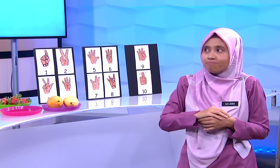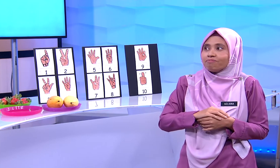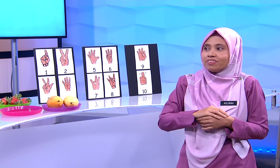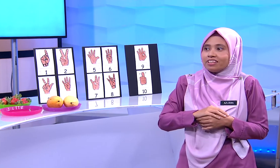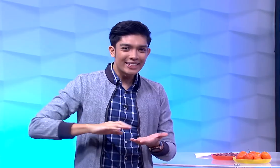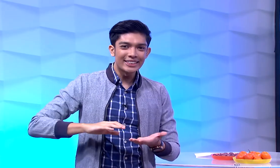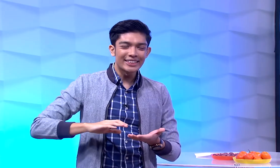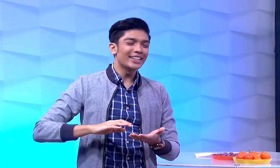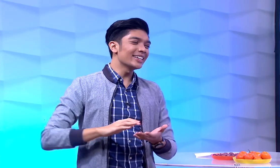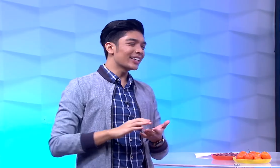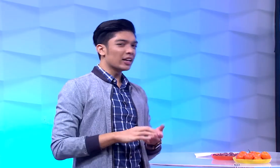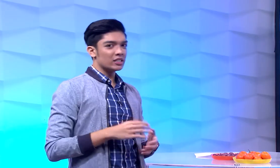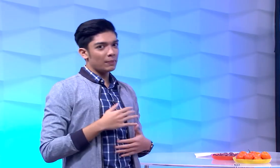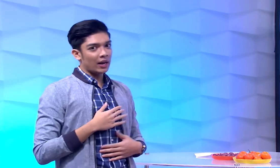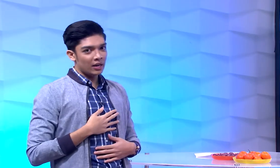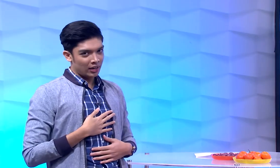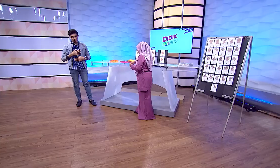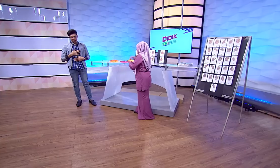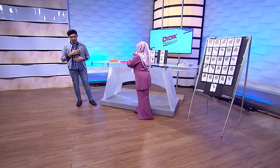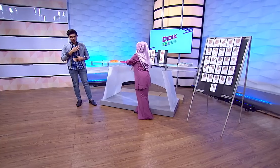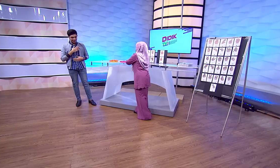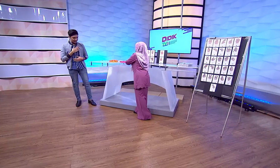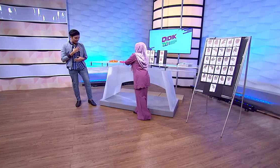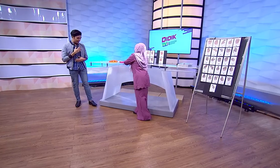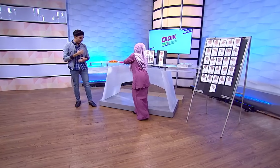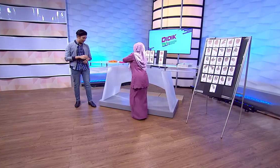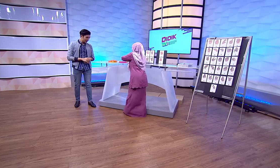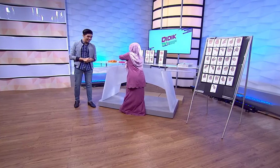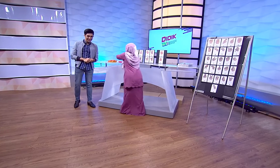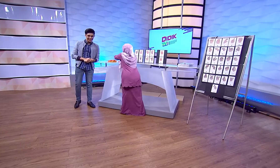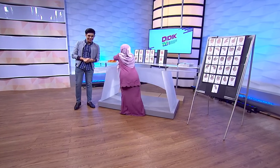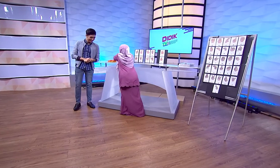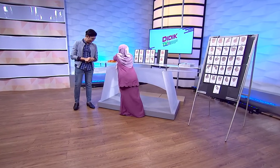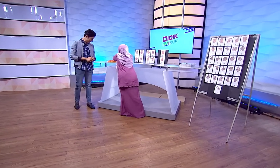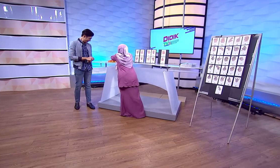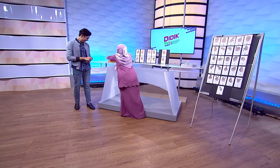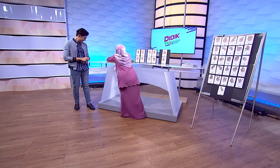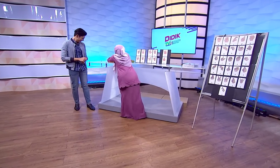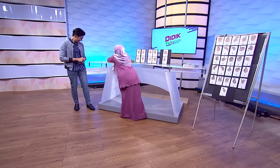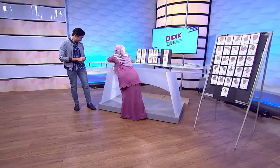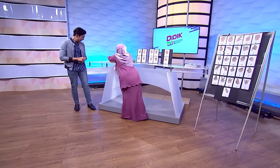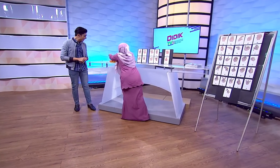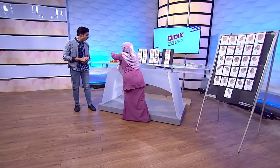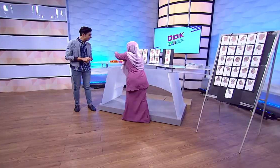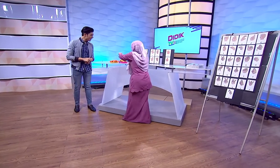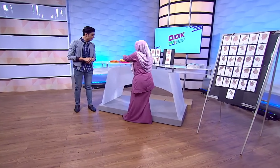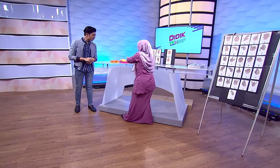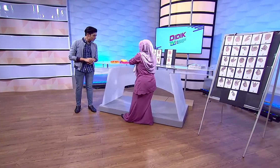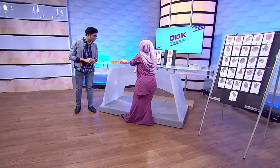mangga akhirnya gagal ini hidup kaki kiri itu tambah-tambah